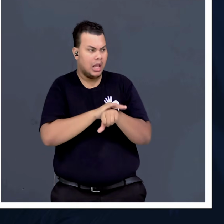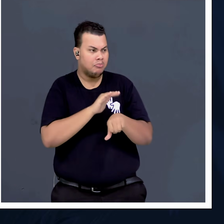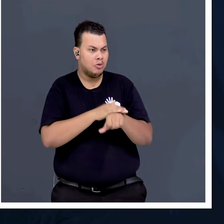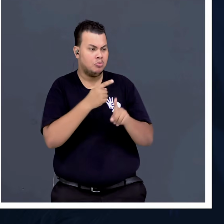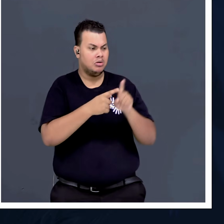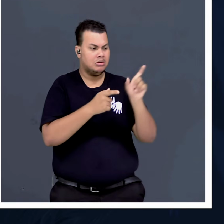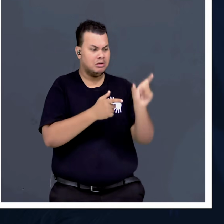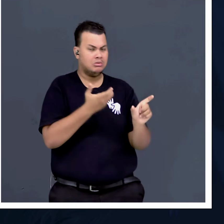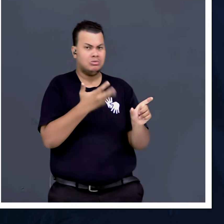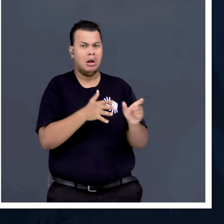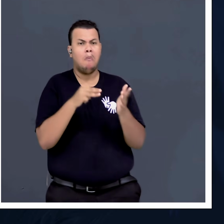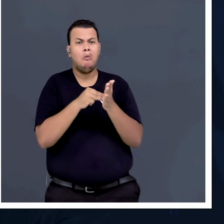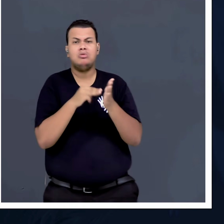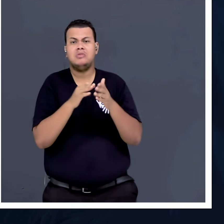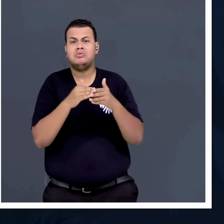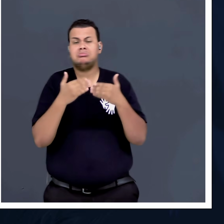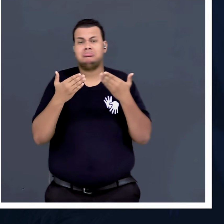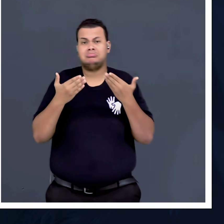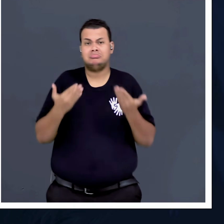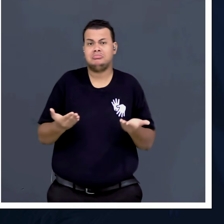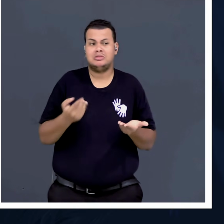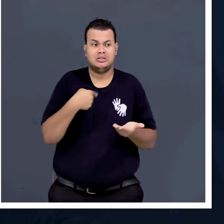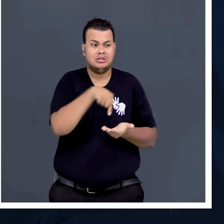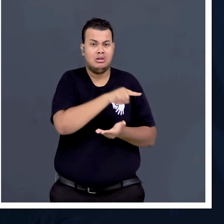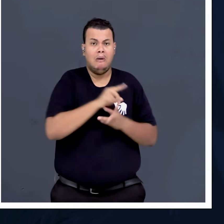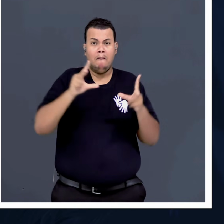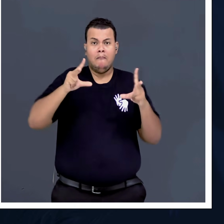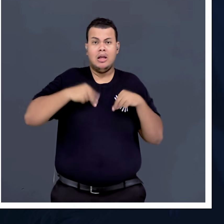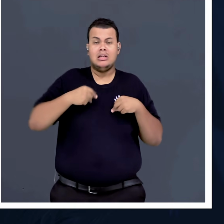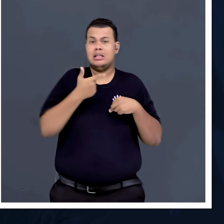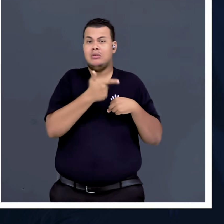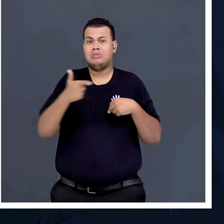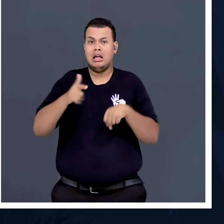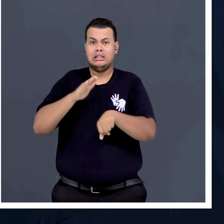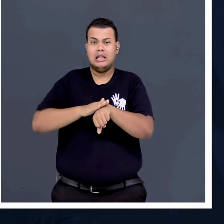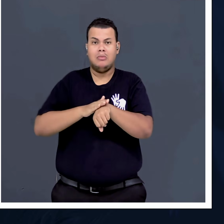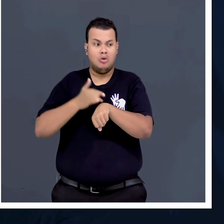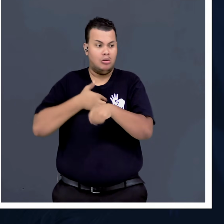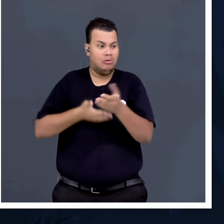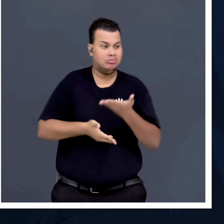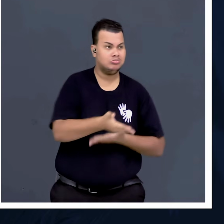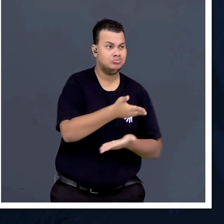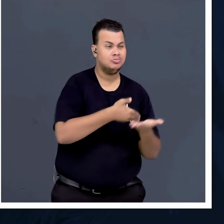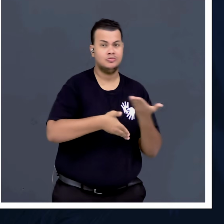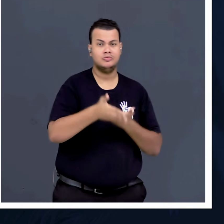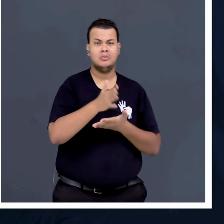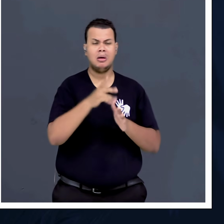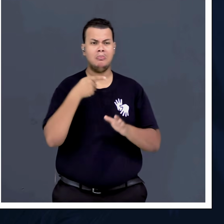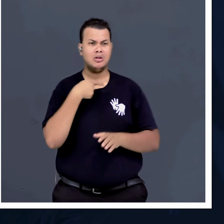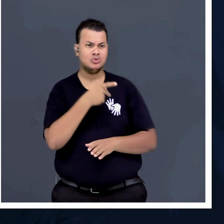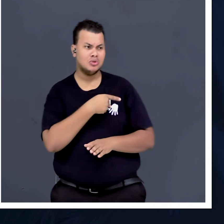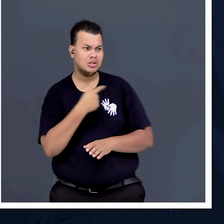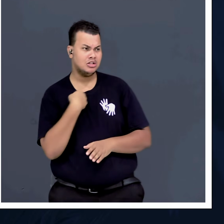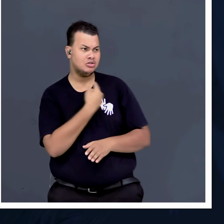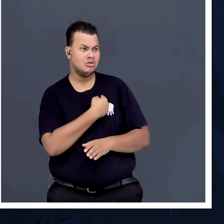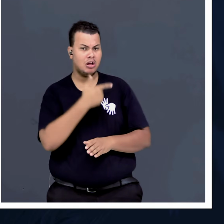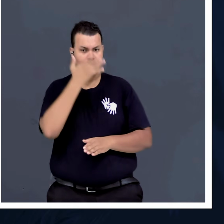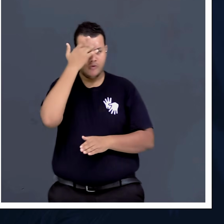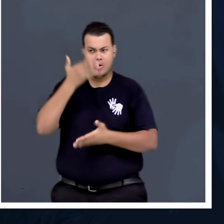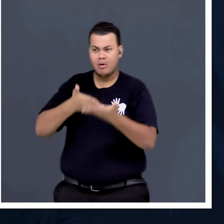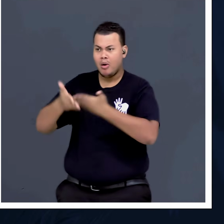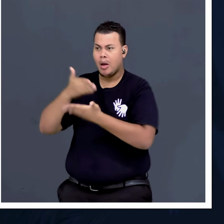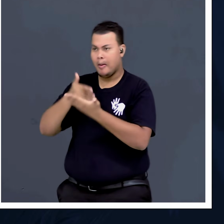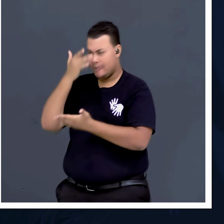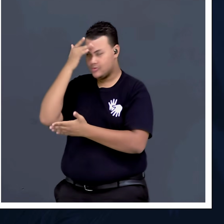seja pelo qual motivo for. Esses não merecem o nosso investimento de tempo. Pastor, então a gente não vai mais falar com as